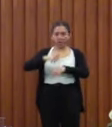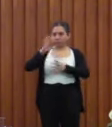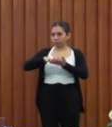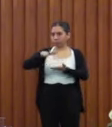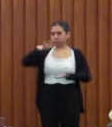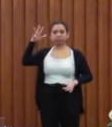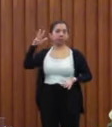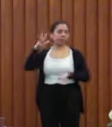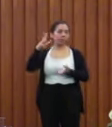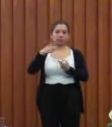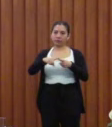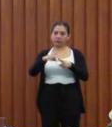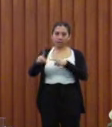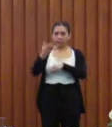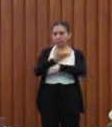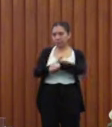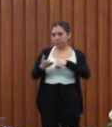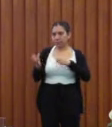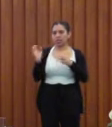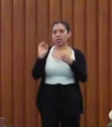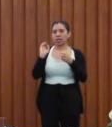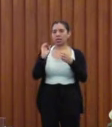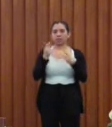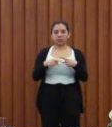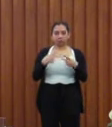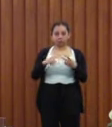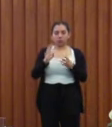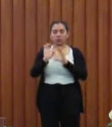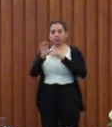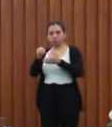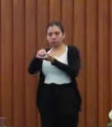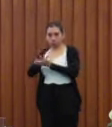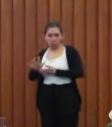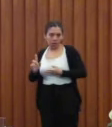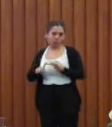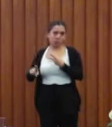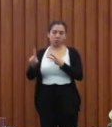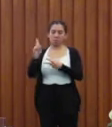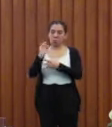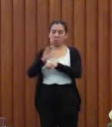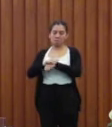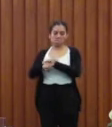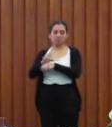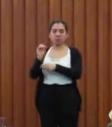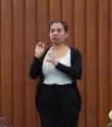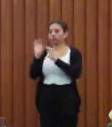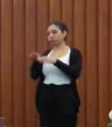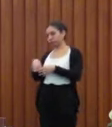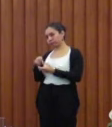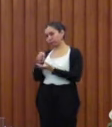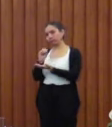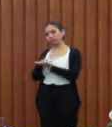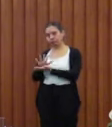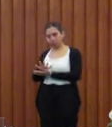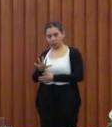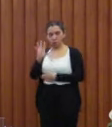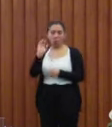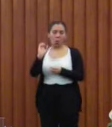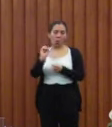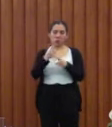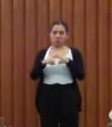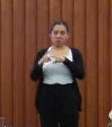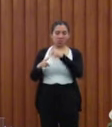claro, familiares, amigos, amigas, activistas pueden, si tienen un caso